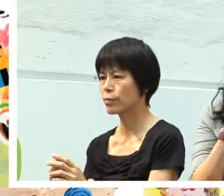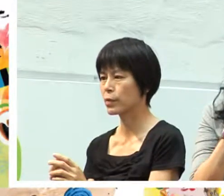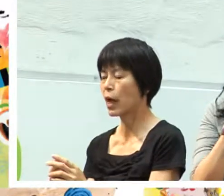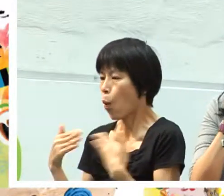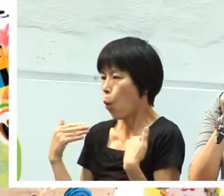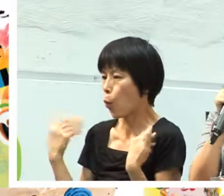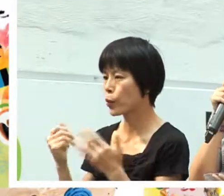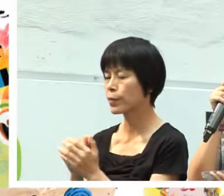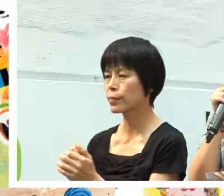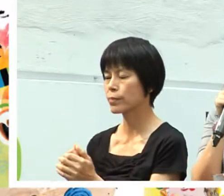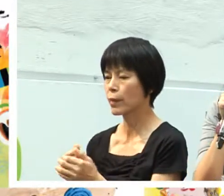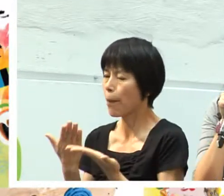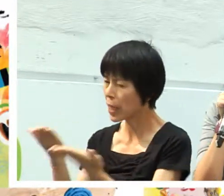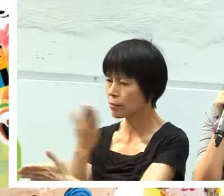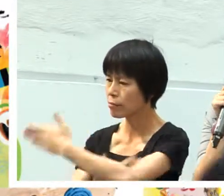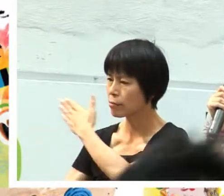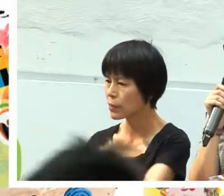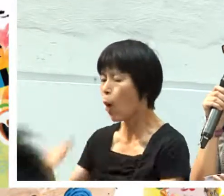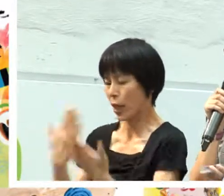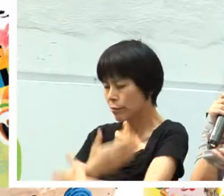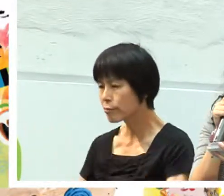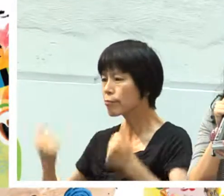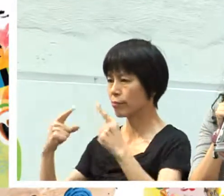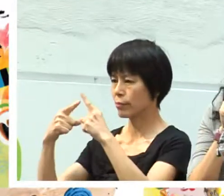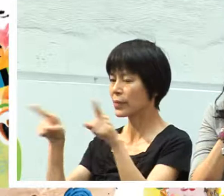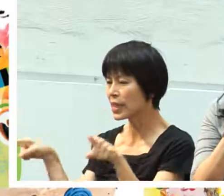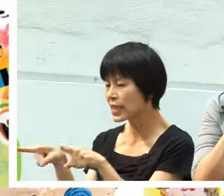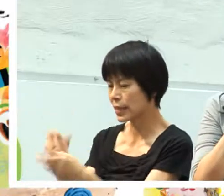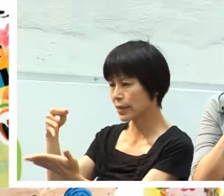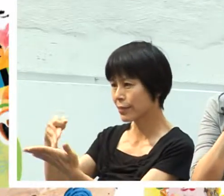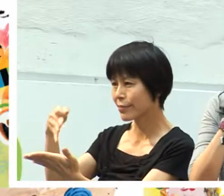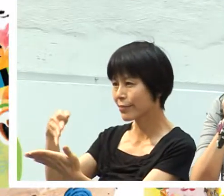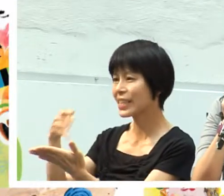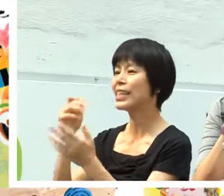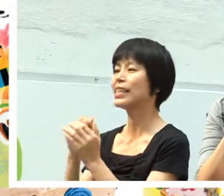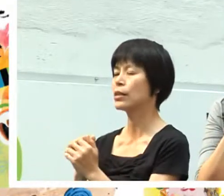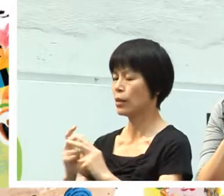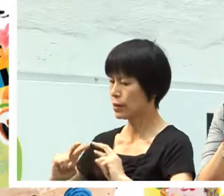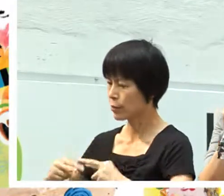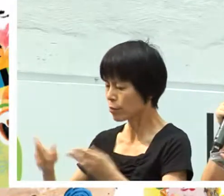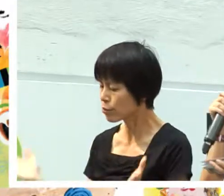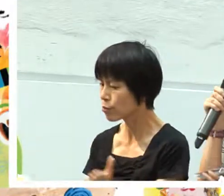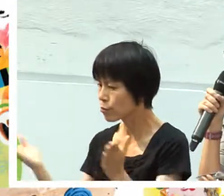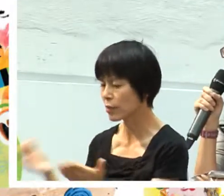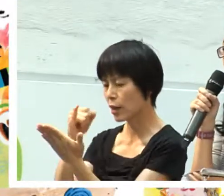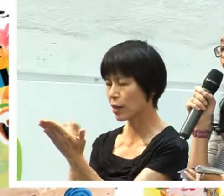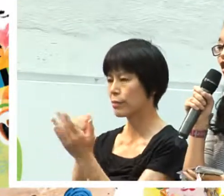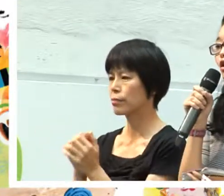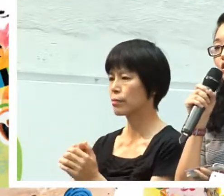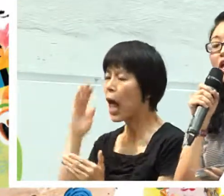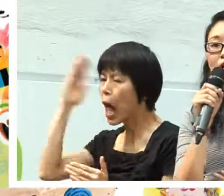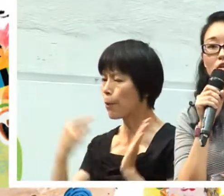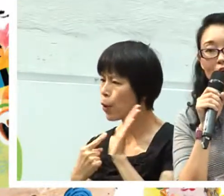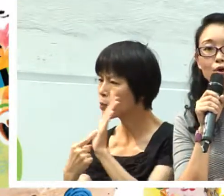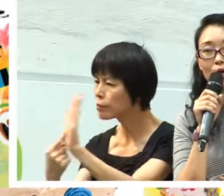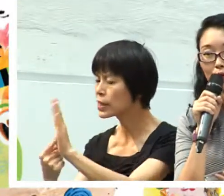術活動，分別給殘疾和非殘疾的人士一起去參與，推廣藝術之餘亦都透過藝術去促